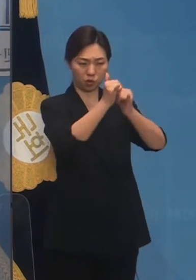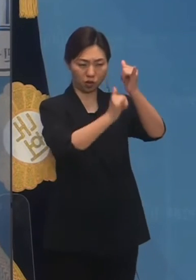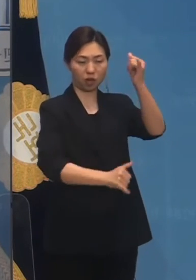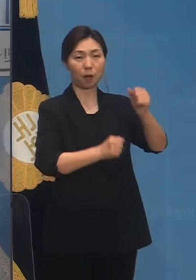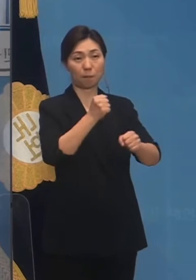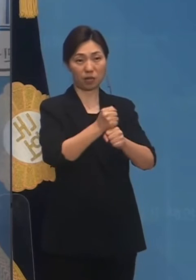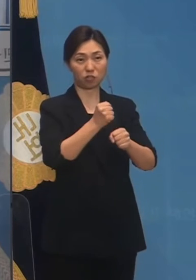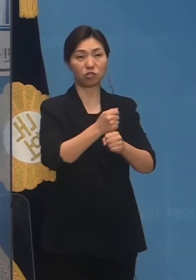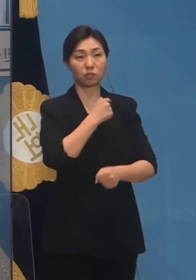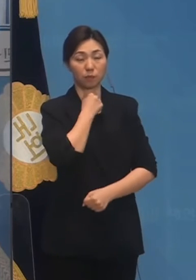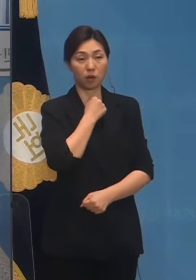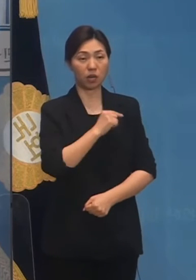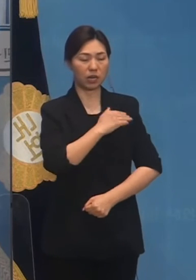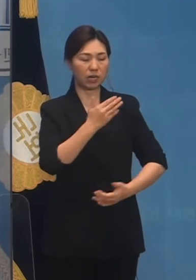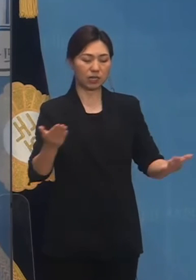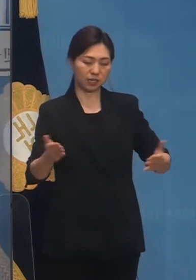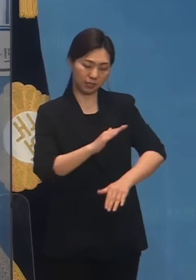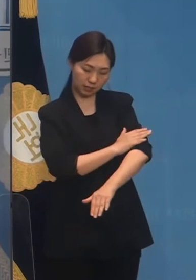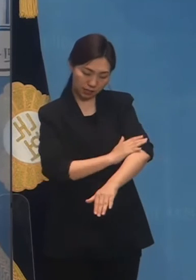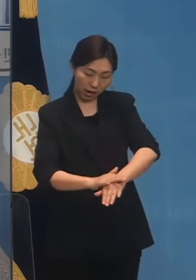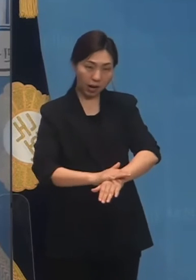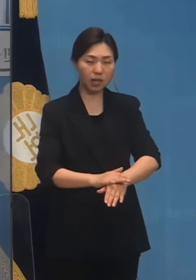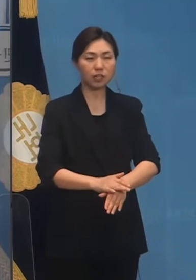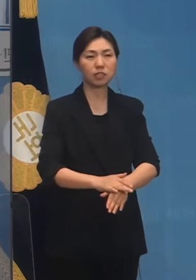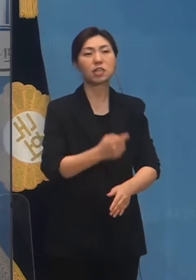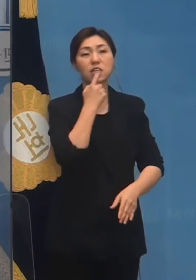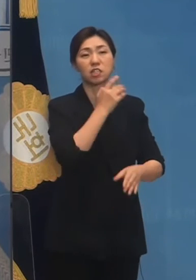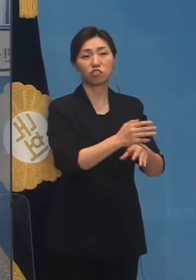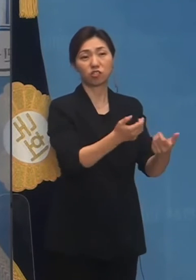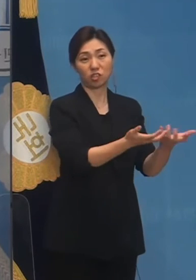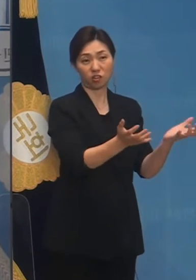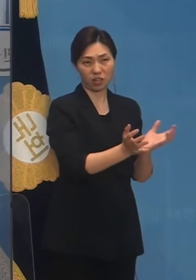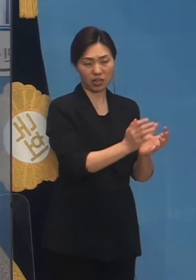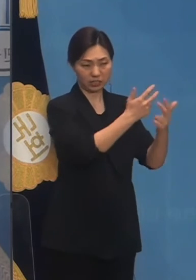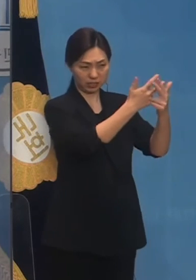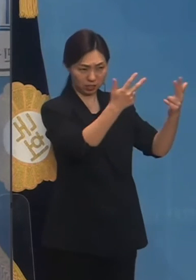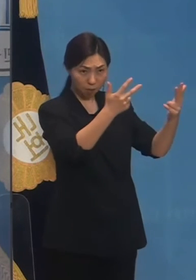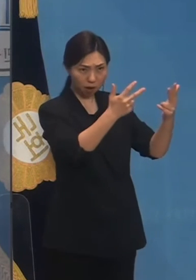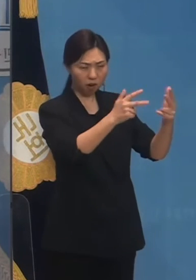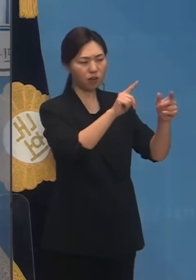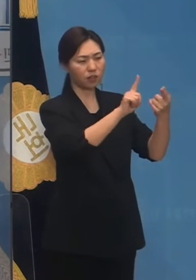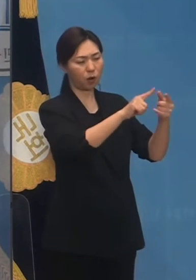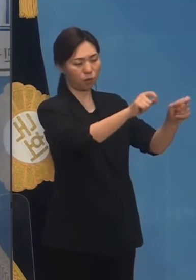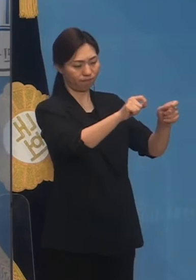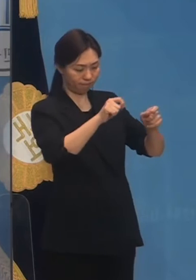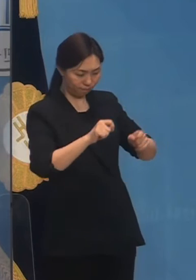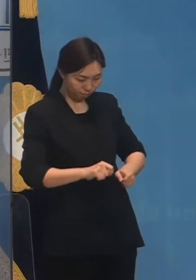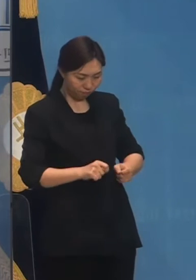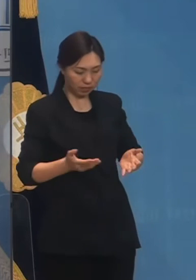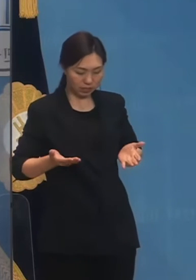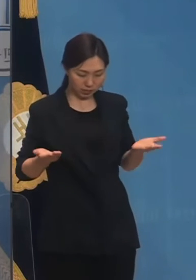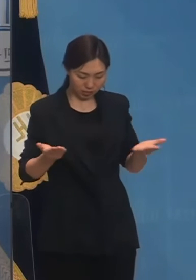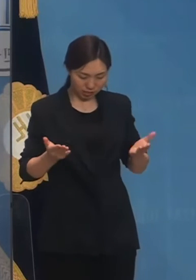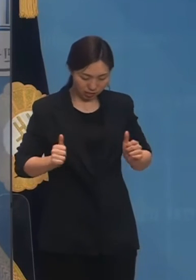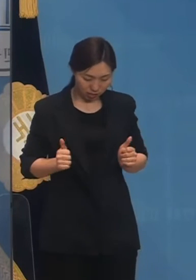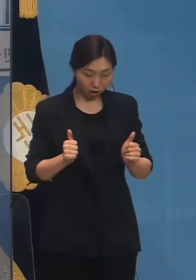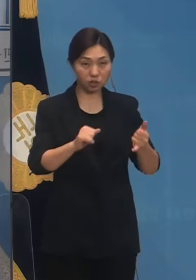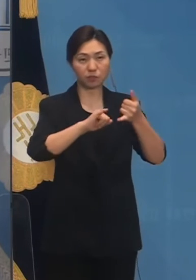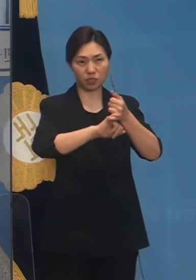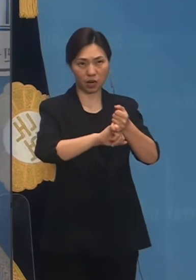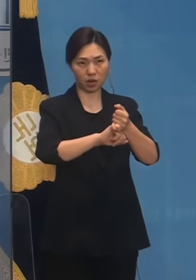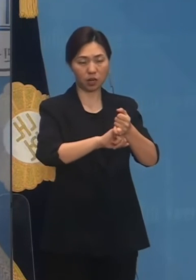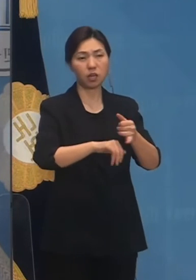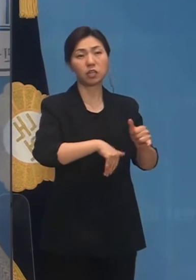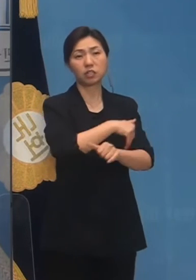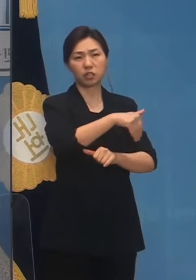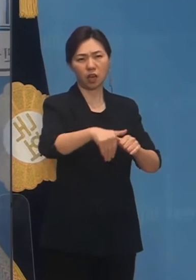일 잘하는 민주당 도지사 이재명의 길을 이어가겠습니다. 시민들께서 키워주셨고 현장에서 발견된